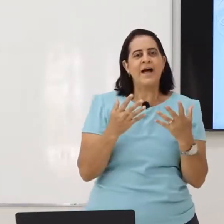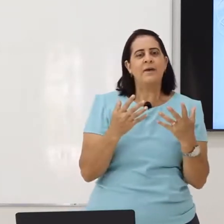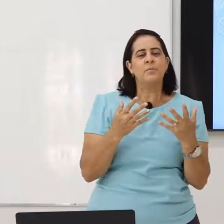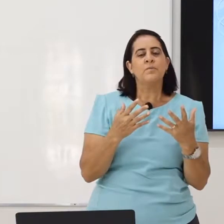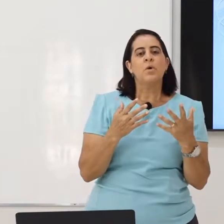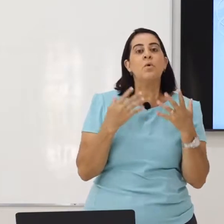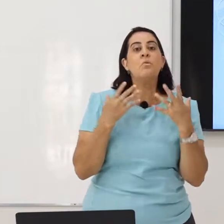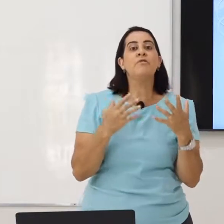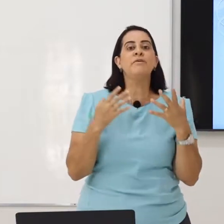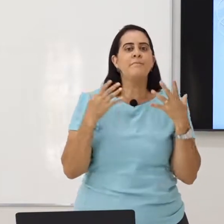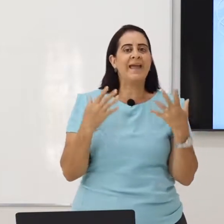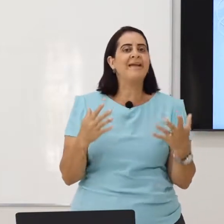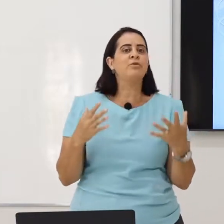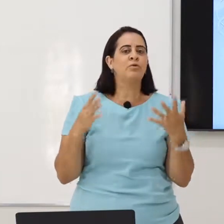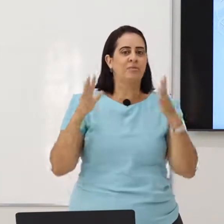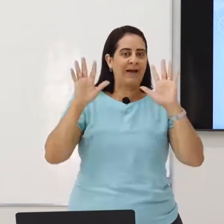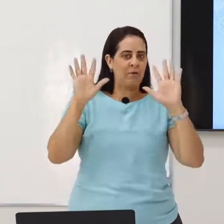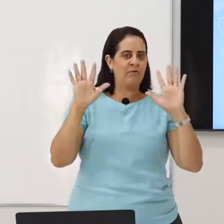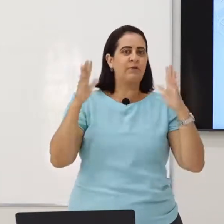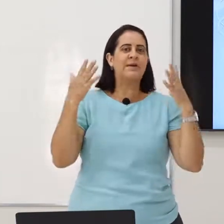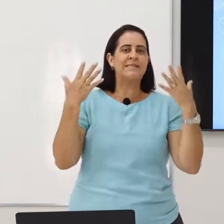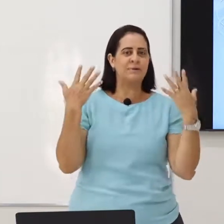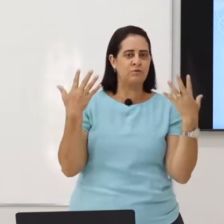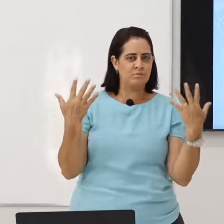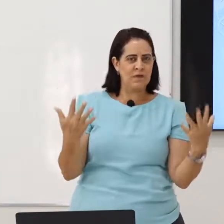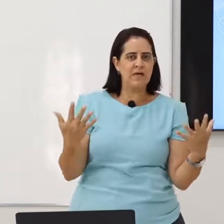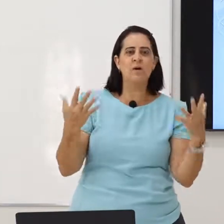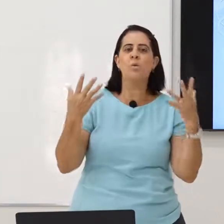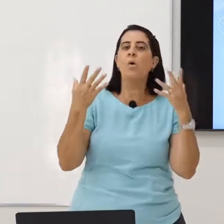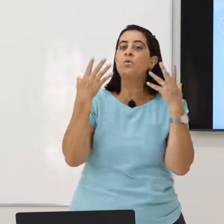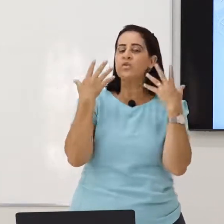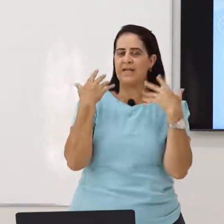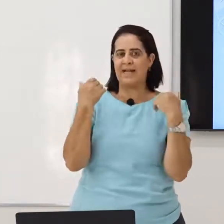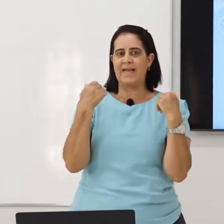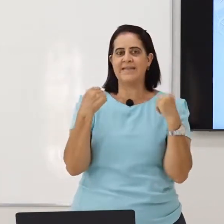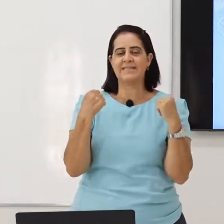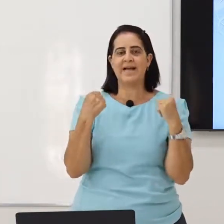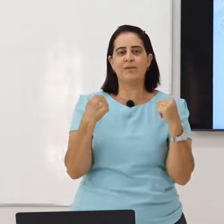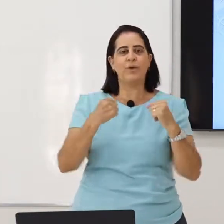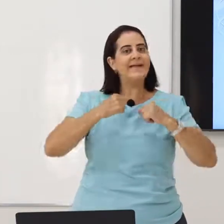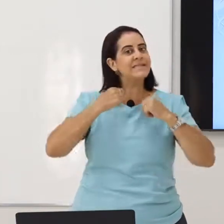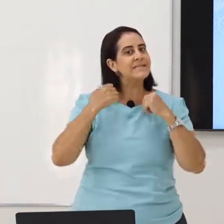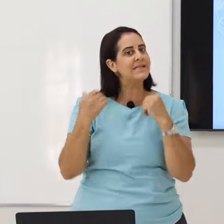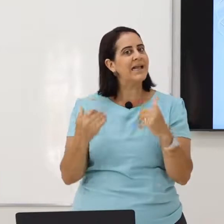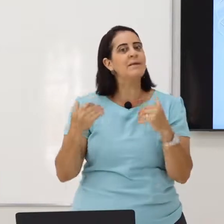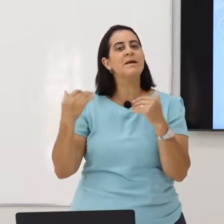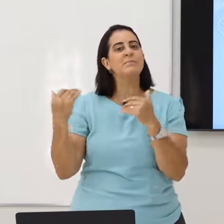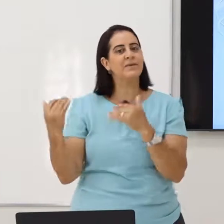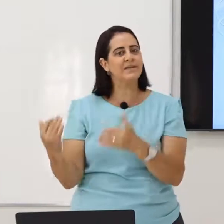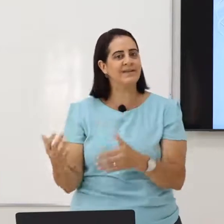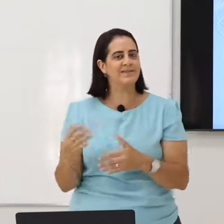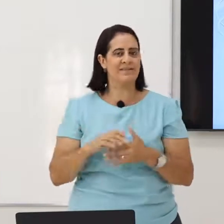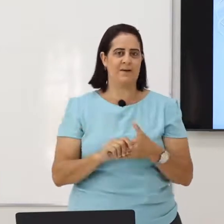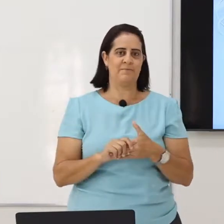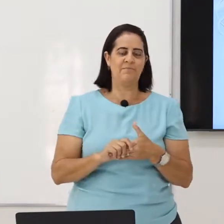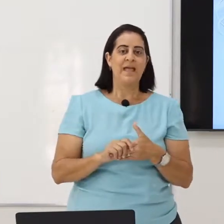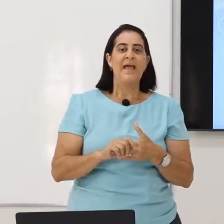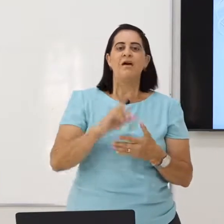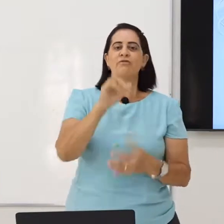Observaram? O movimento da configuração de mão, onde ele é realizado, é de extrema importância.